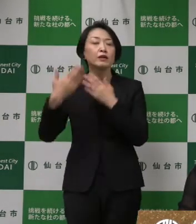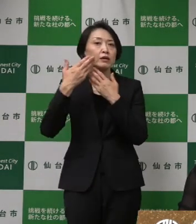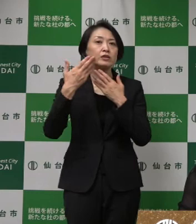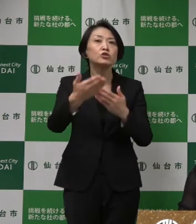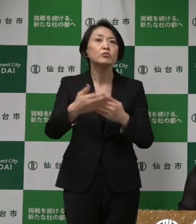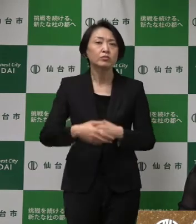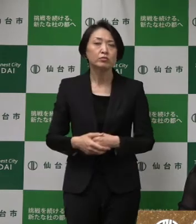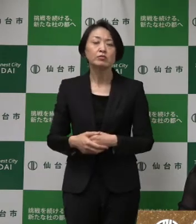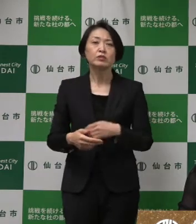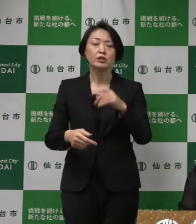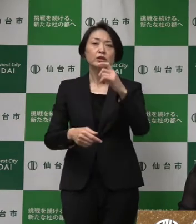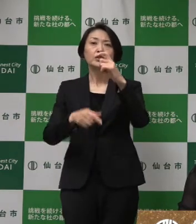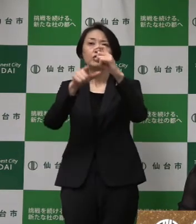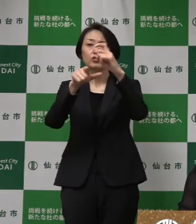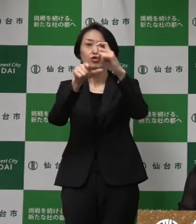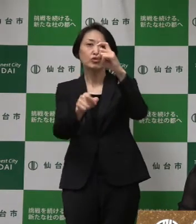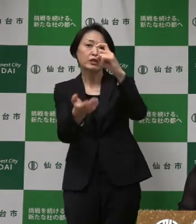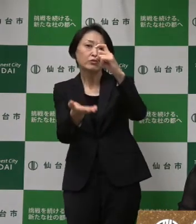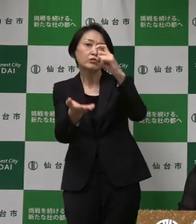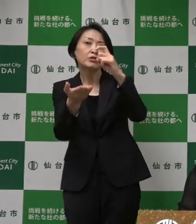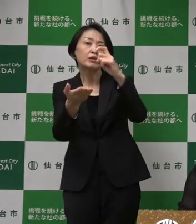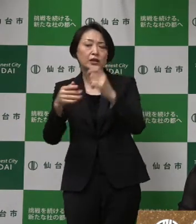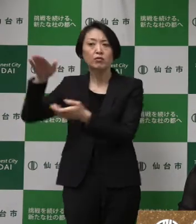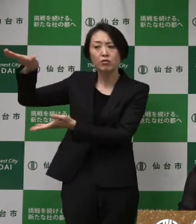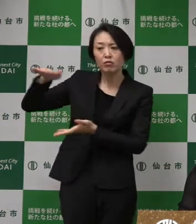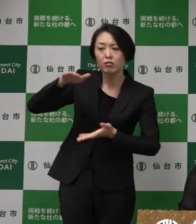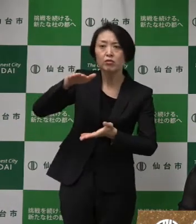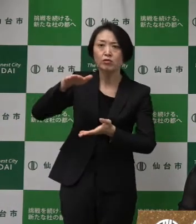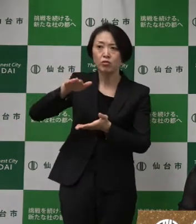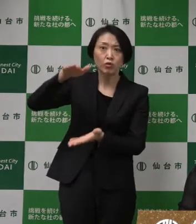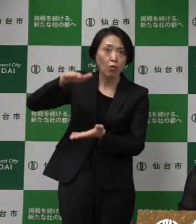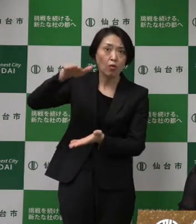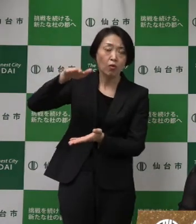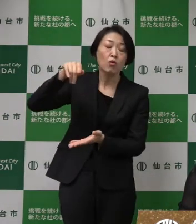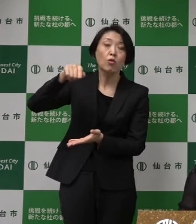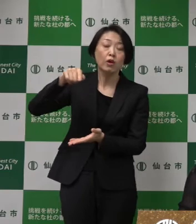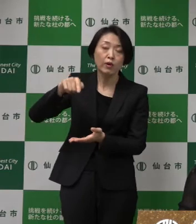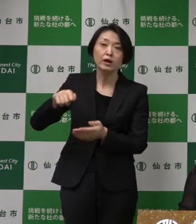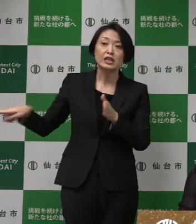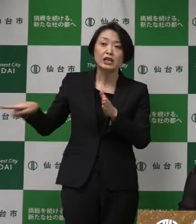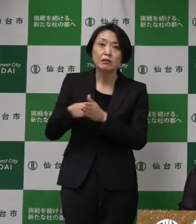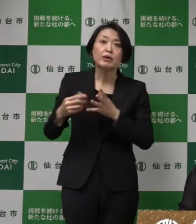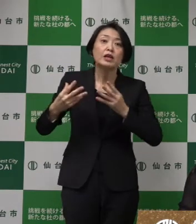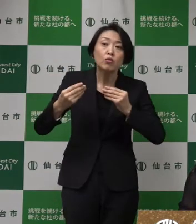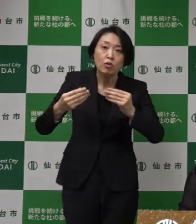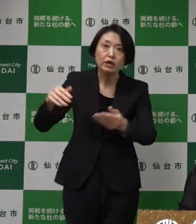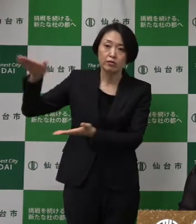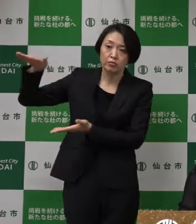10月上旬まで供給を作るんですけども、それは、現在と同レベルということなんでしょう